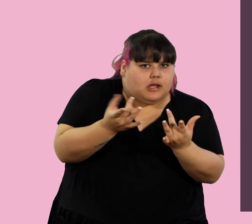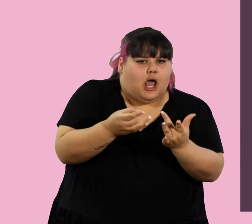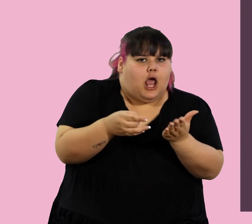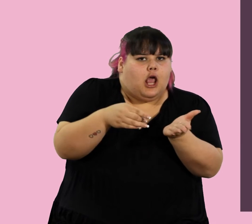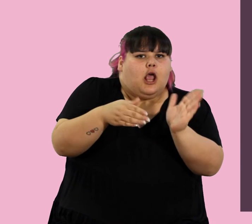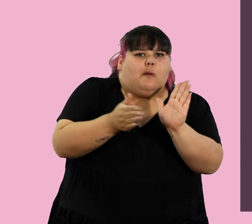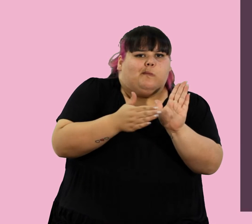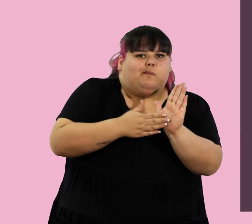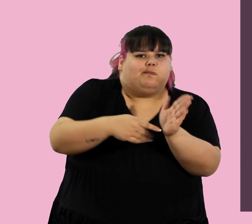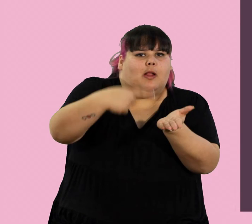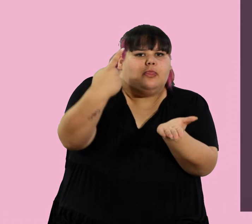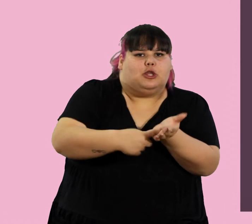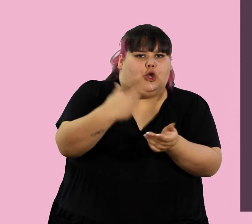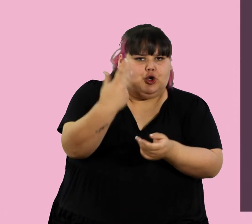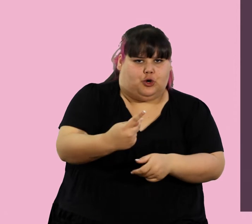informó su negativa.